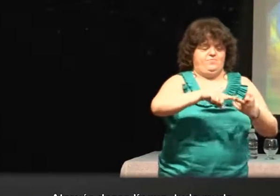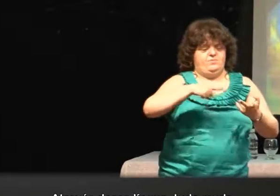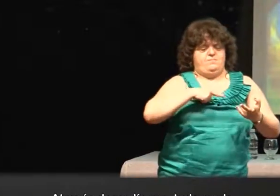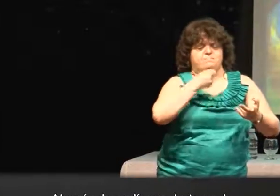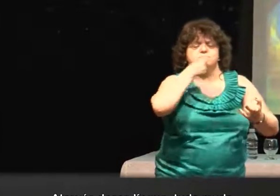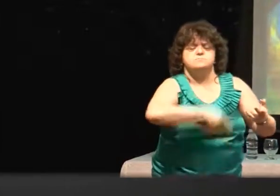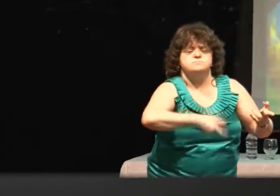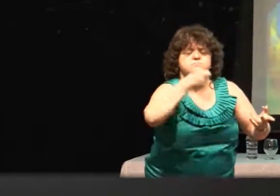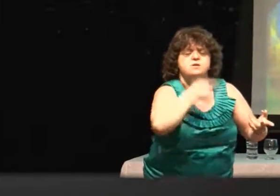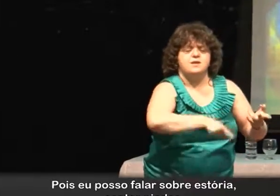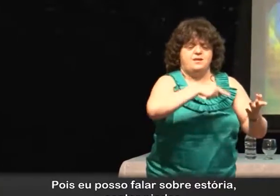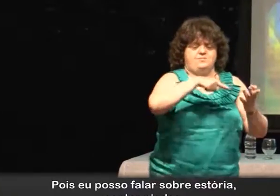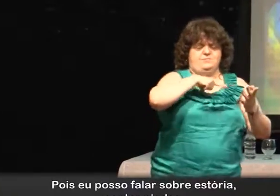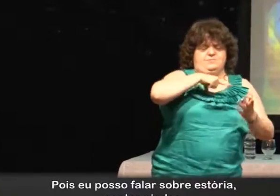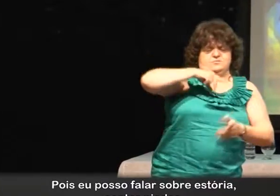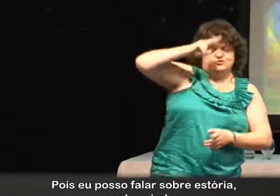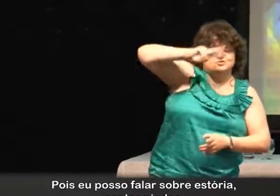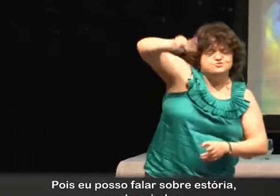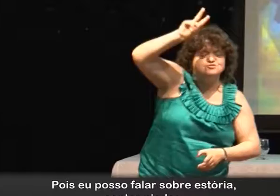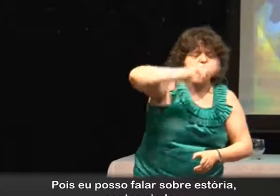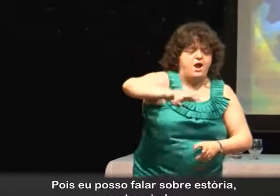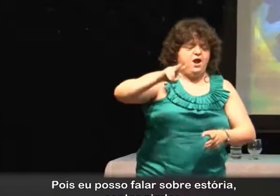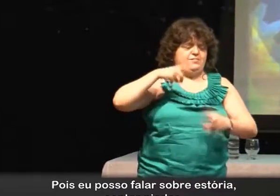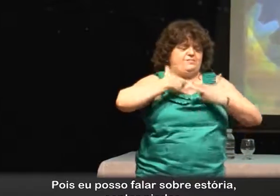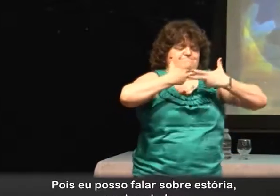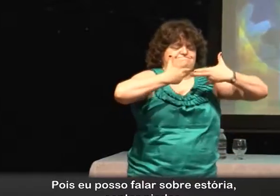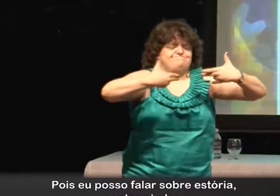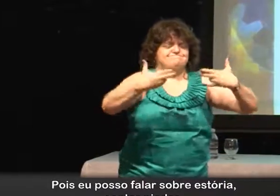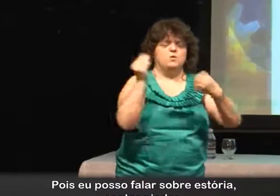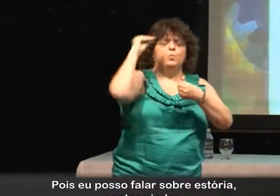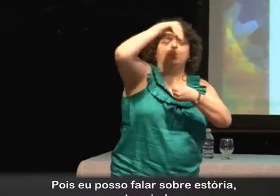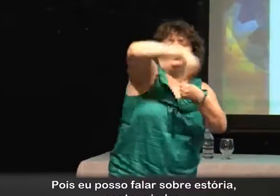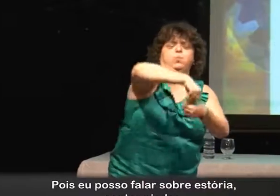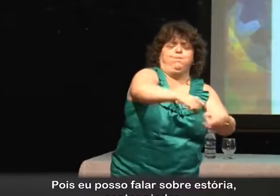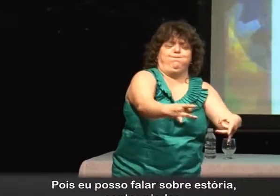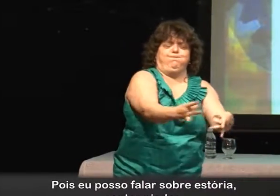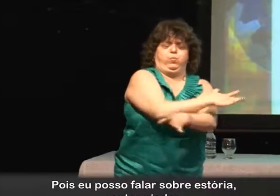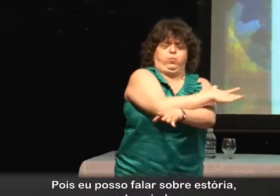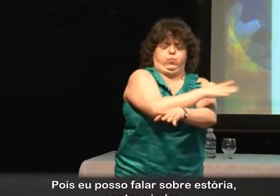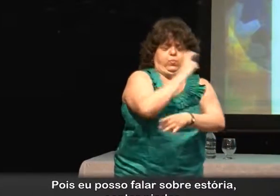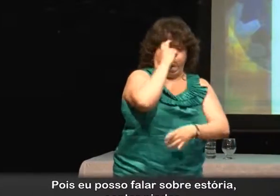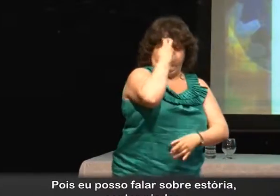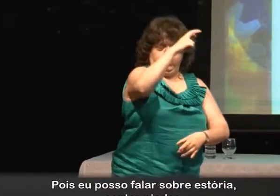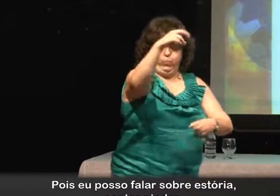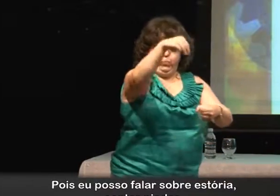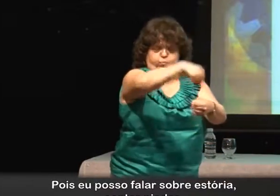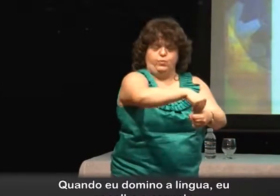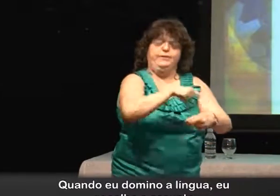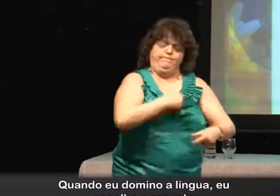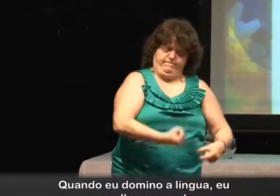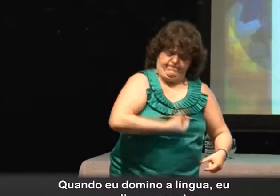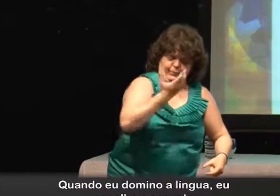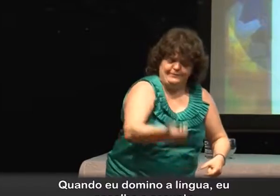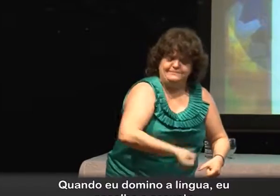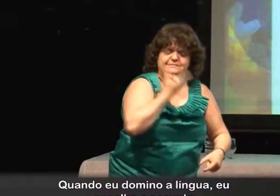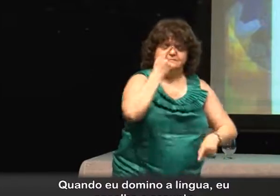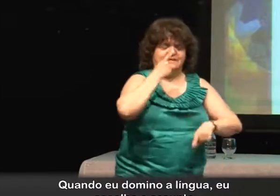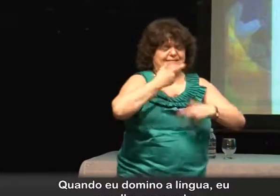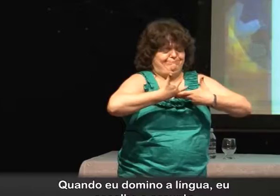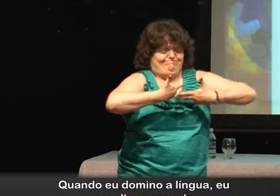muda. Porque eu posso falar sobre histórias, contar piadas. Quando eu domino a língua, eu